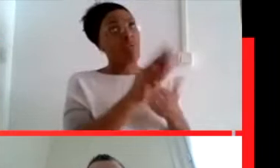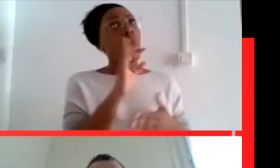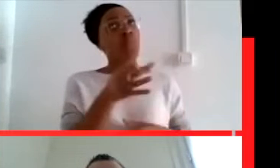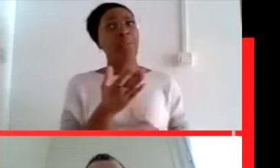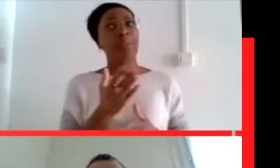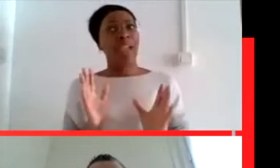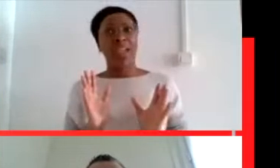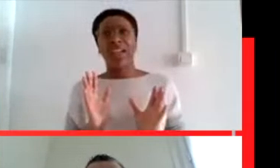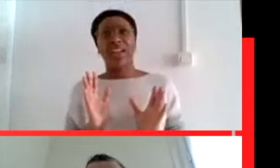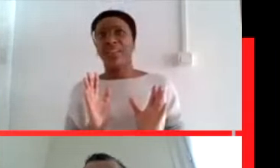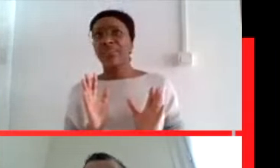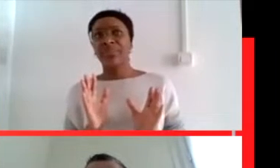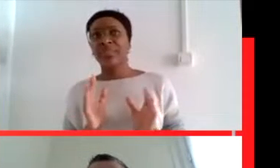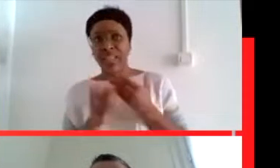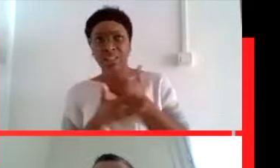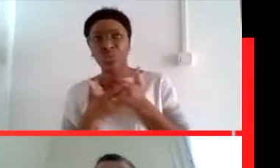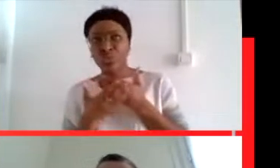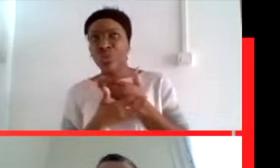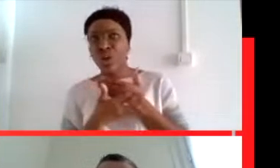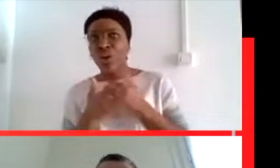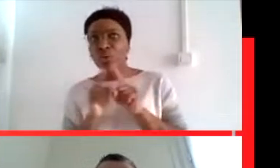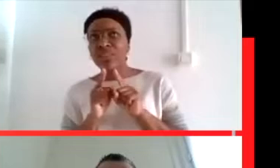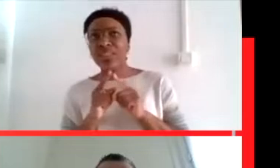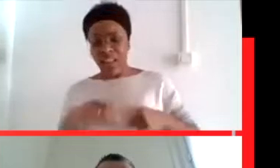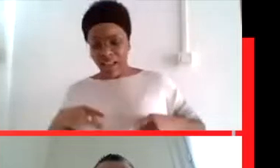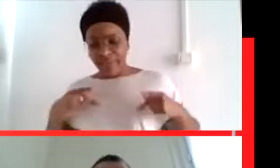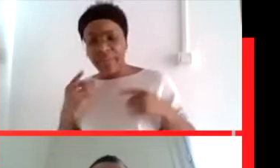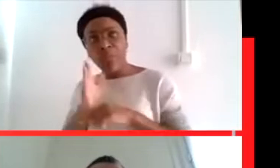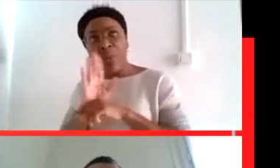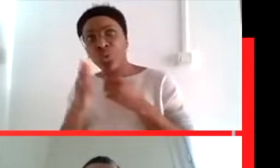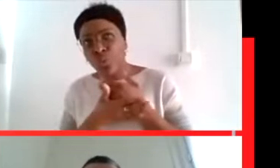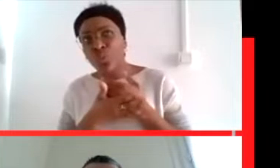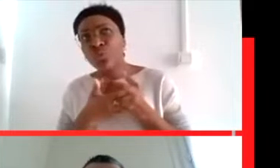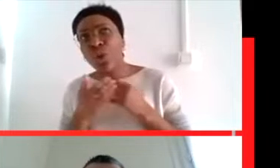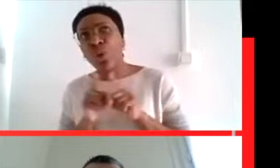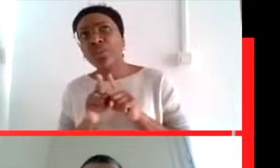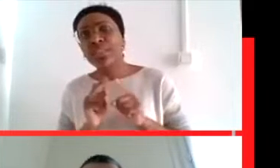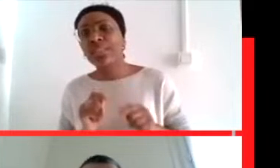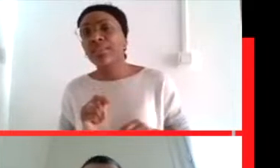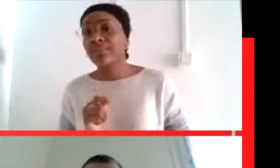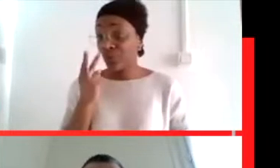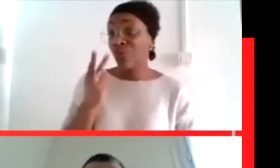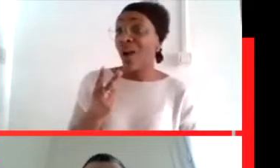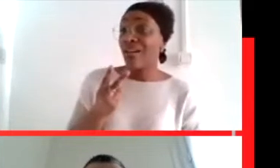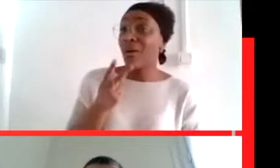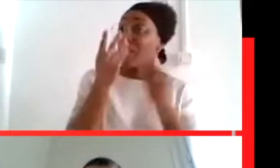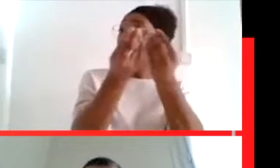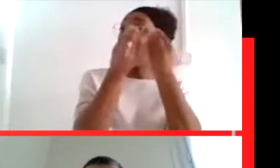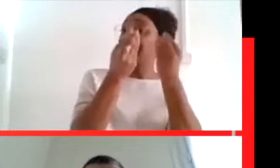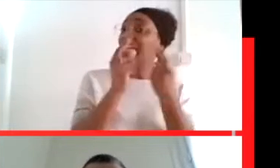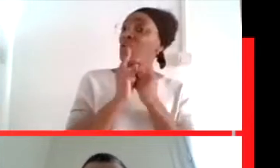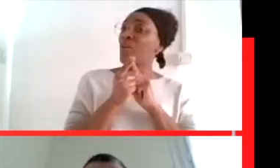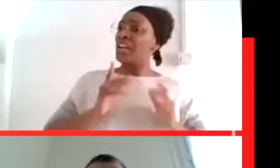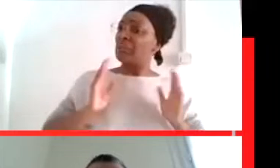Mais en fait, il y a cette douceur qui doit ressortir de nos vies, quoi». Et en fait, il m'apprenait à être austère. Et je lui dis: «Mais Jésus m'a pas appris